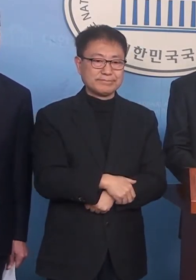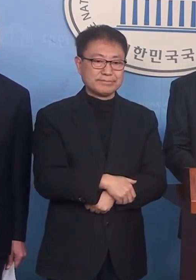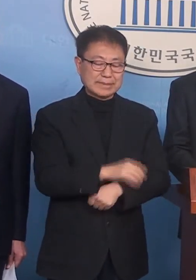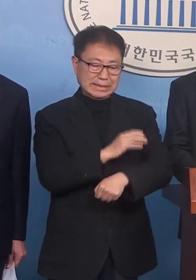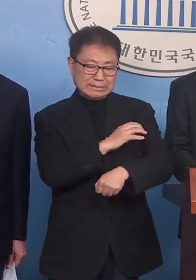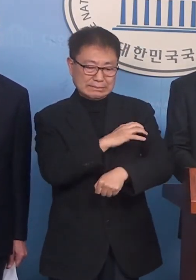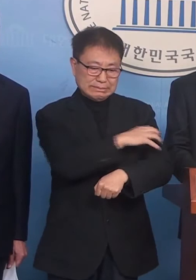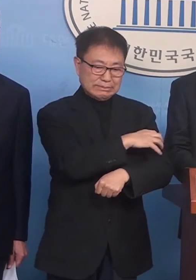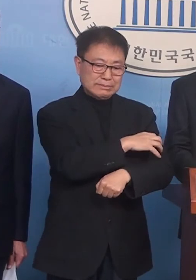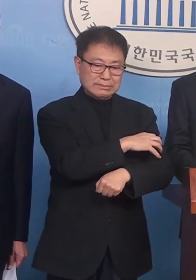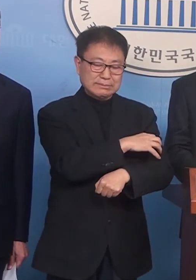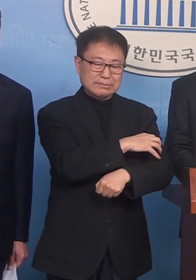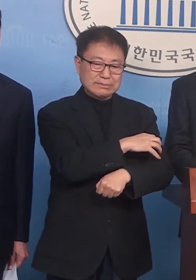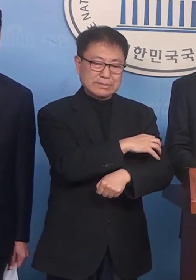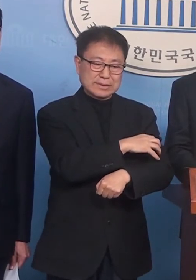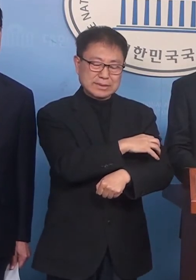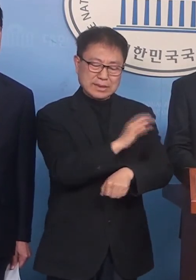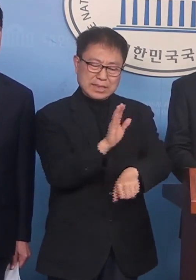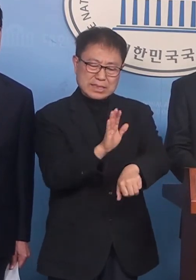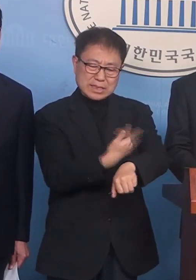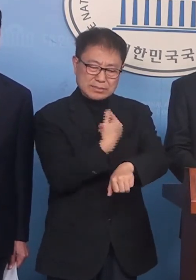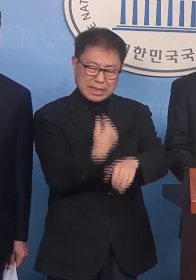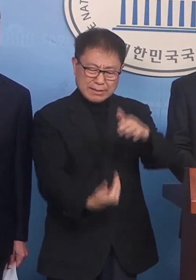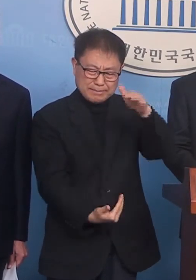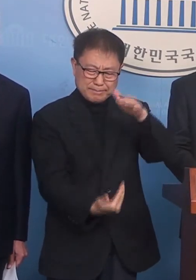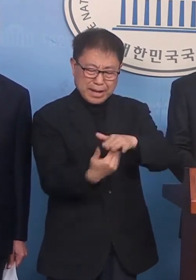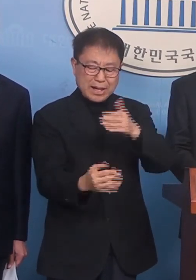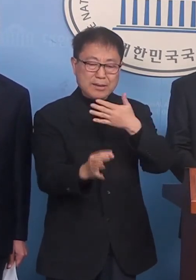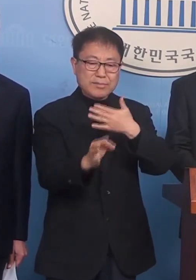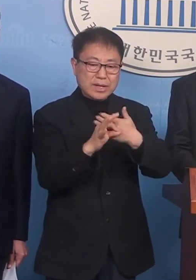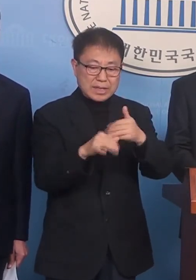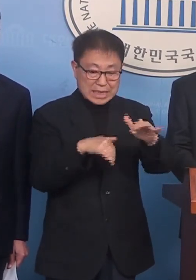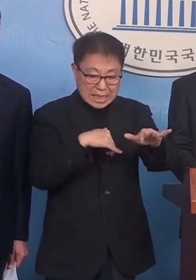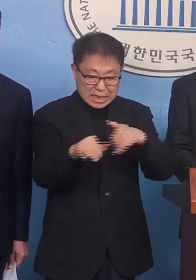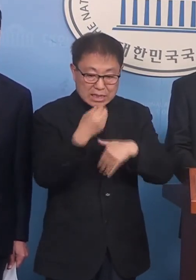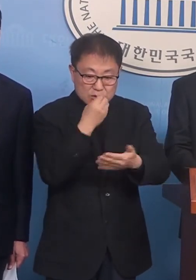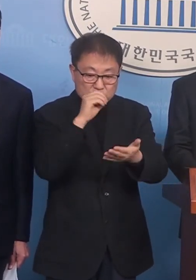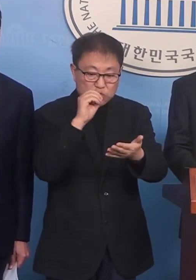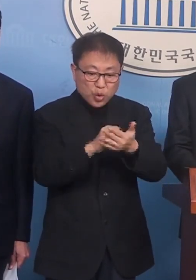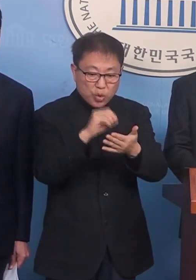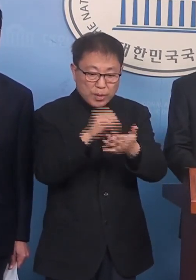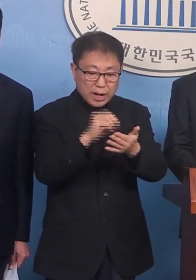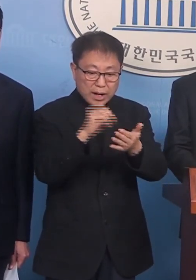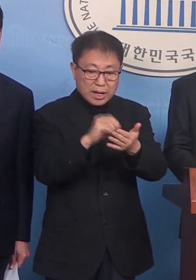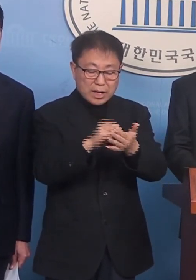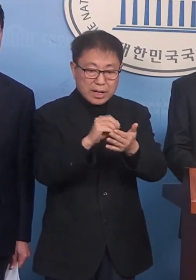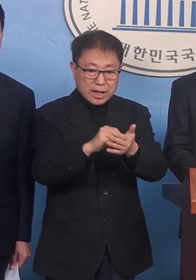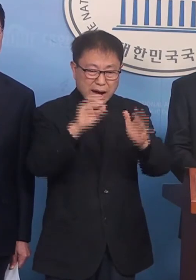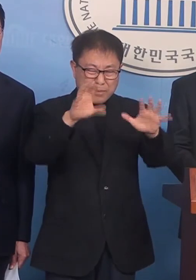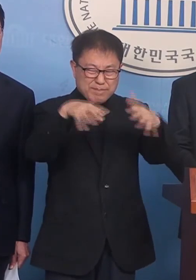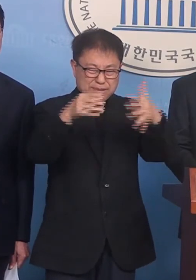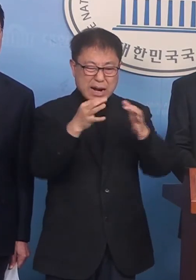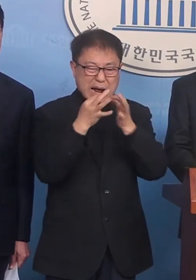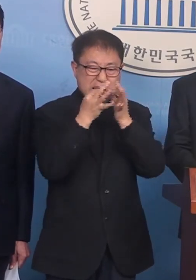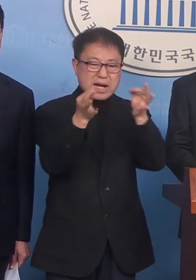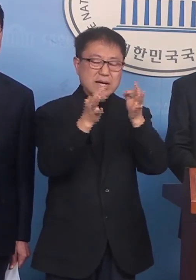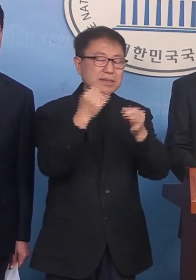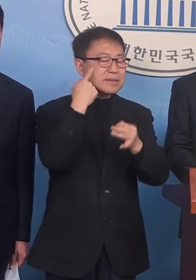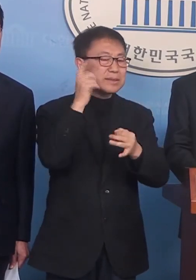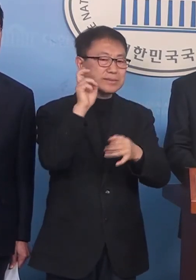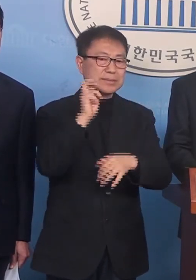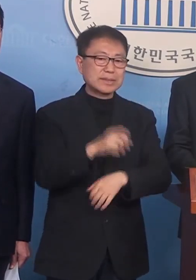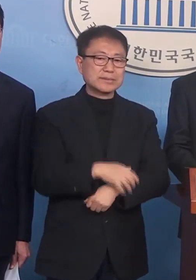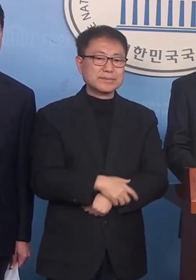기득권 세력의 행패가 크게 이르면 길가에 돌들이 일어나 물러나라고 외칠 것입니다.